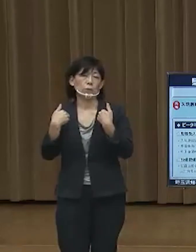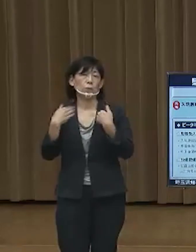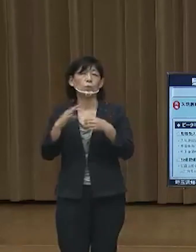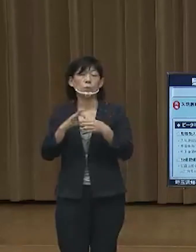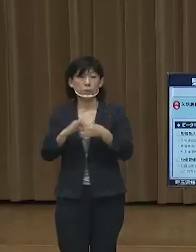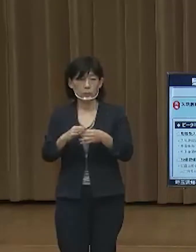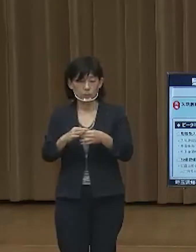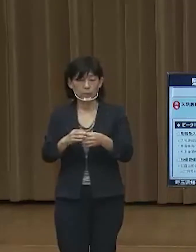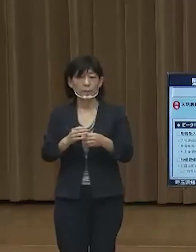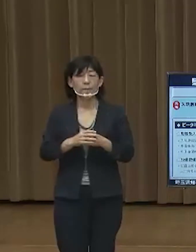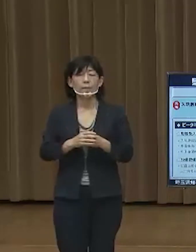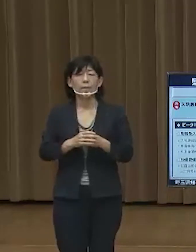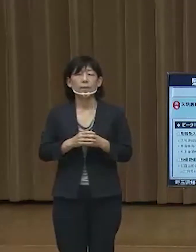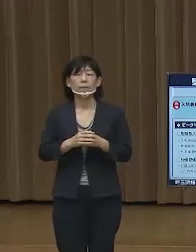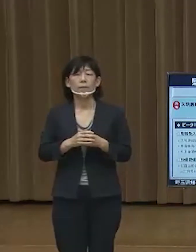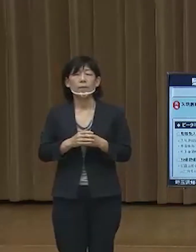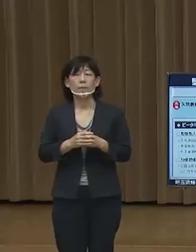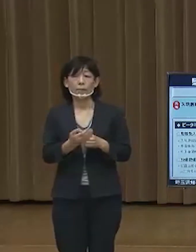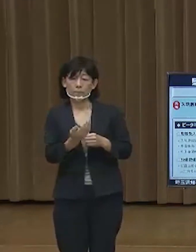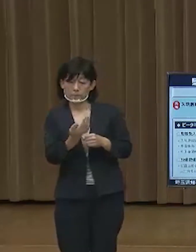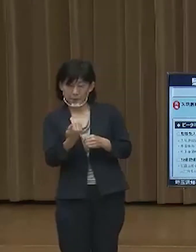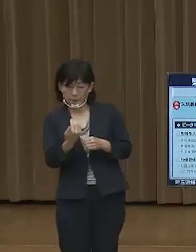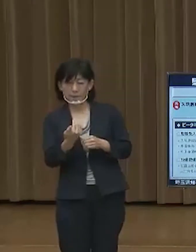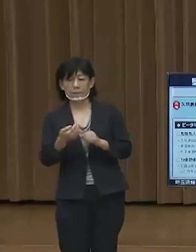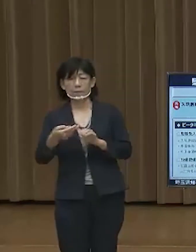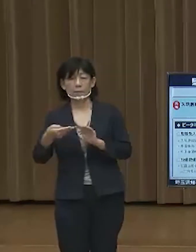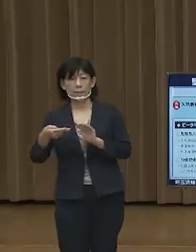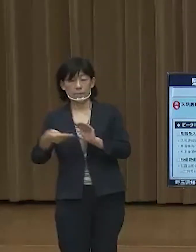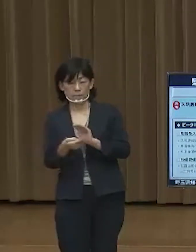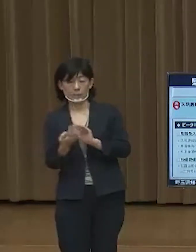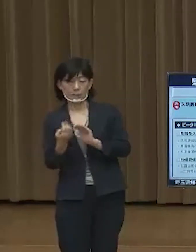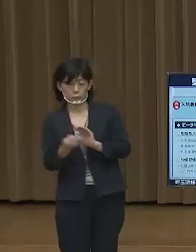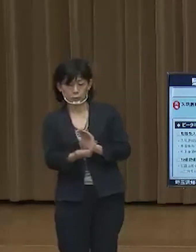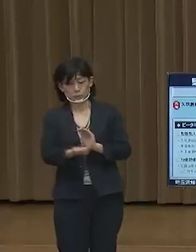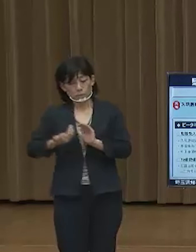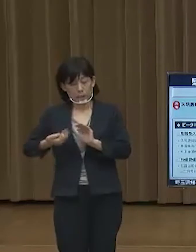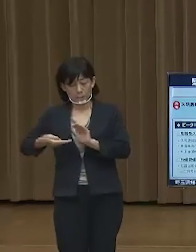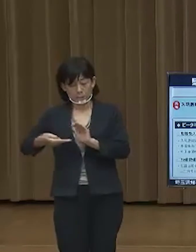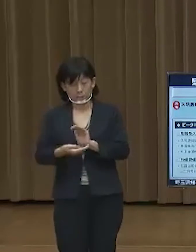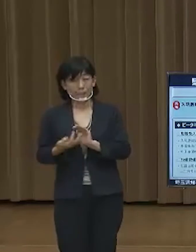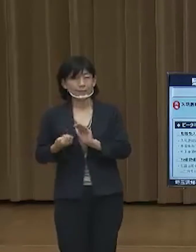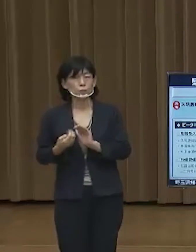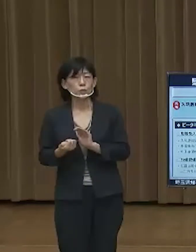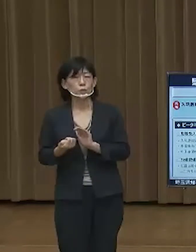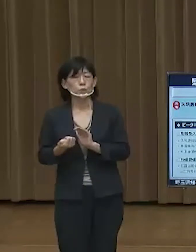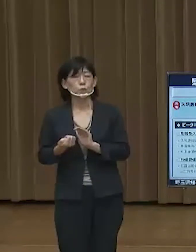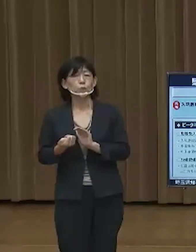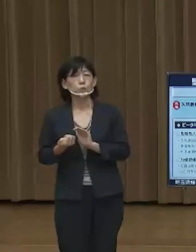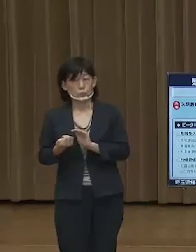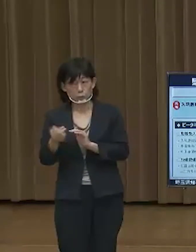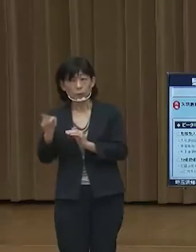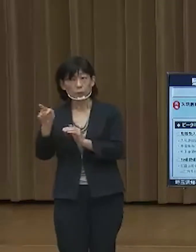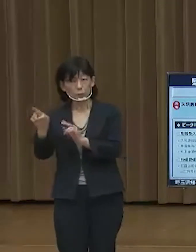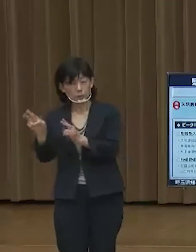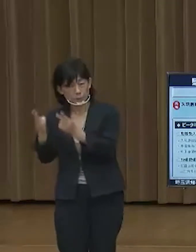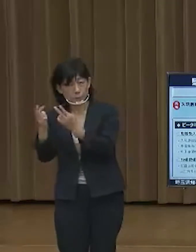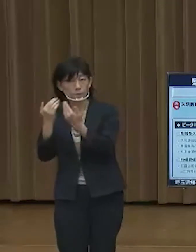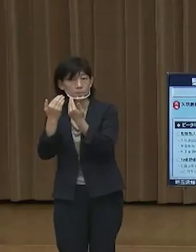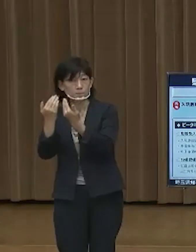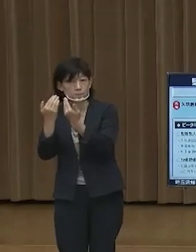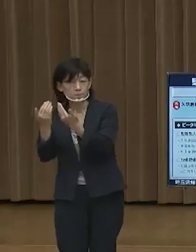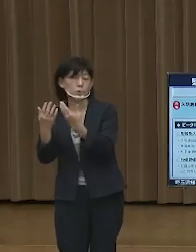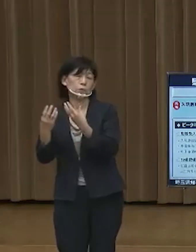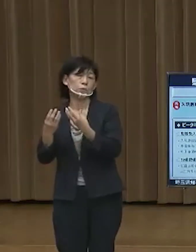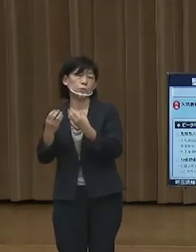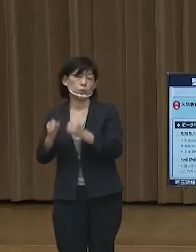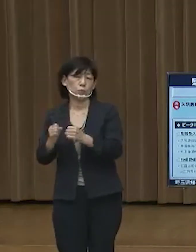て揃うとしても、その前に何章をやるのかとか、そういった話は具体的にお伺いしたいと思っています。 令